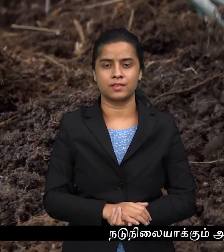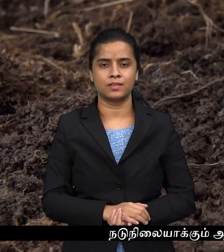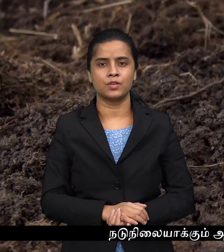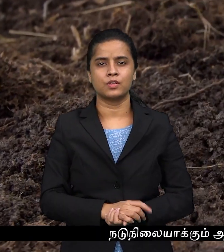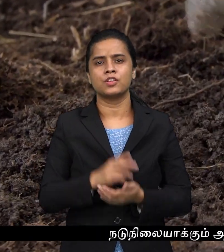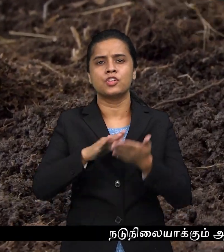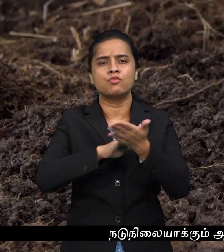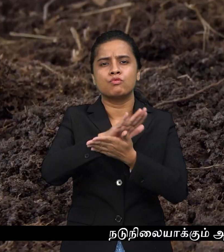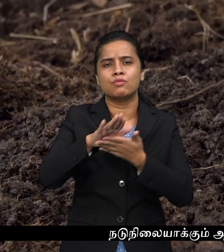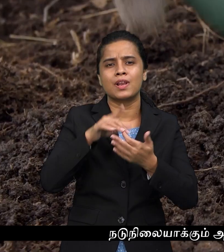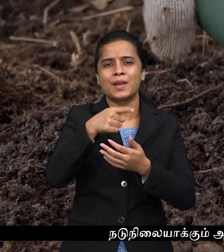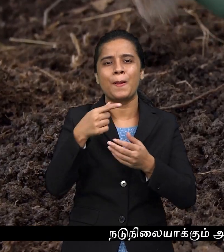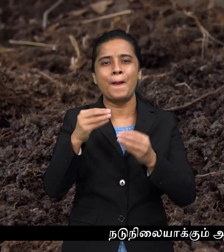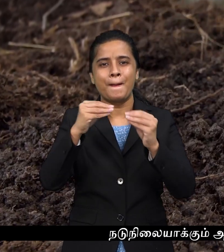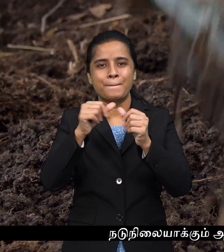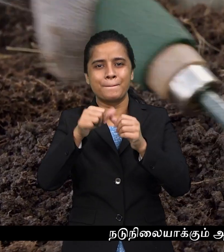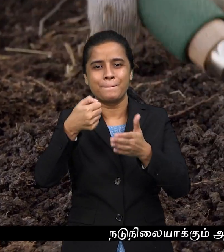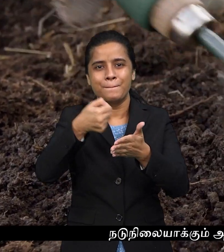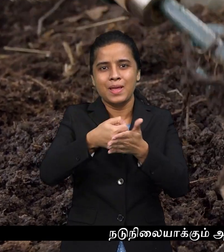நடுநிலையாக்கும் அமிலங்களை வெளியிடுகின்றன.